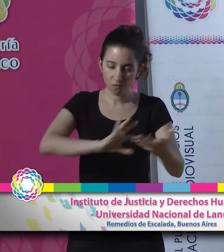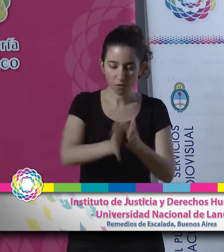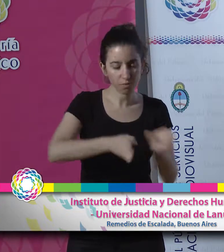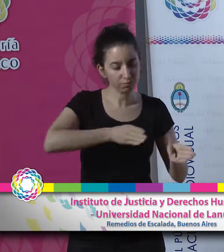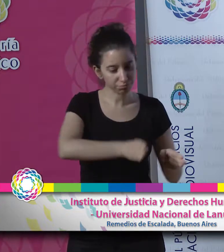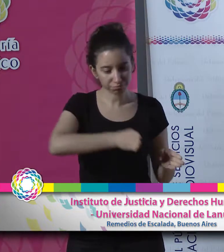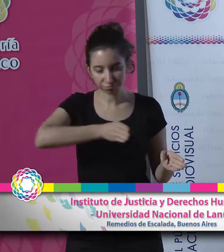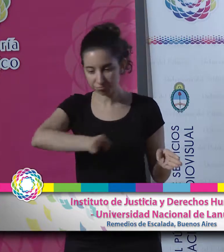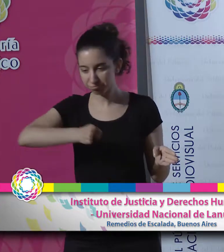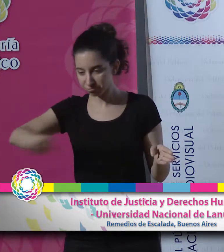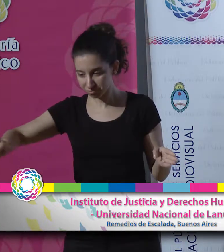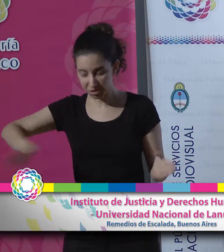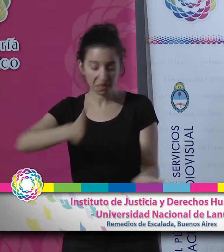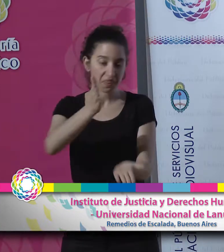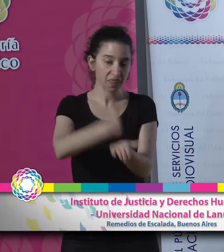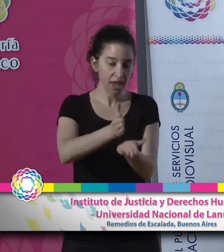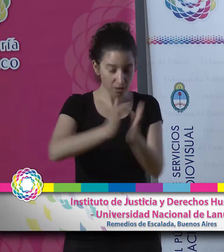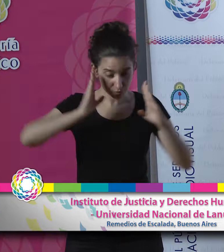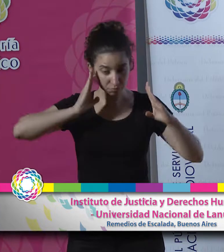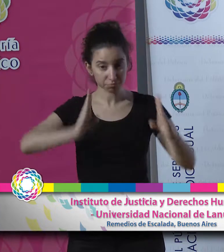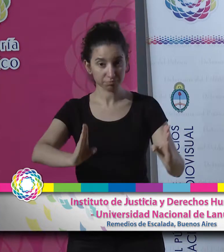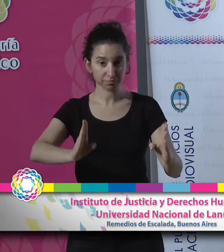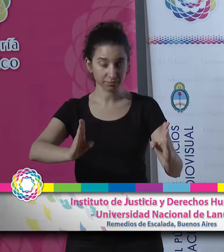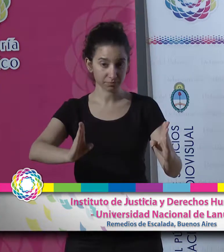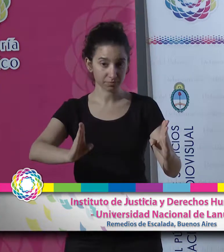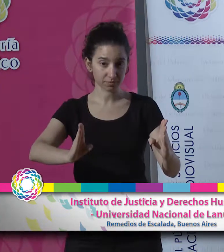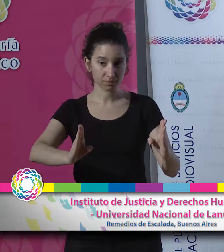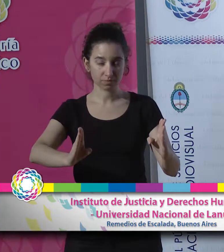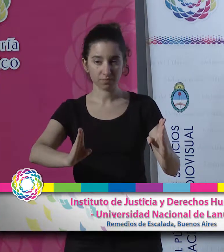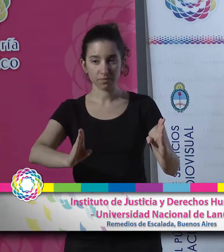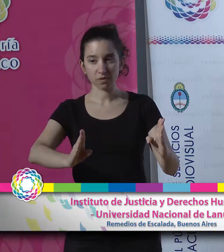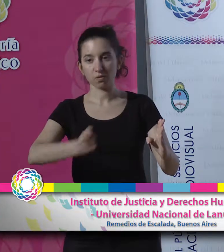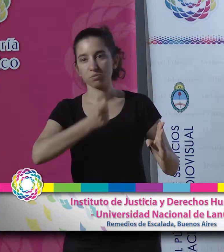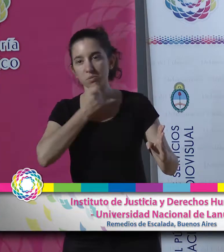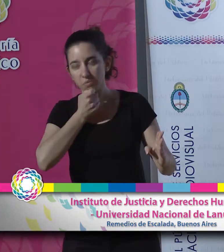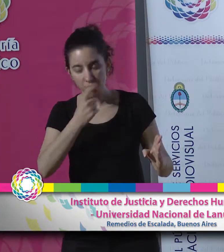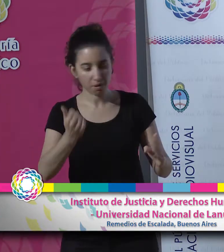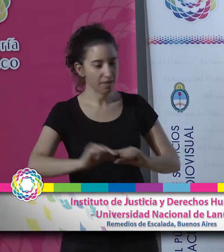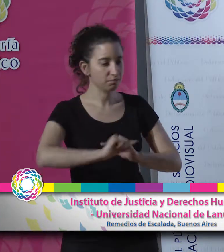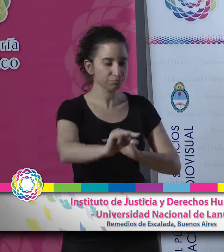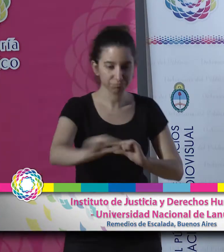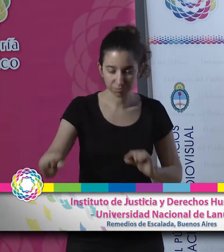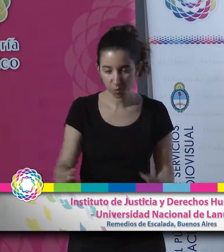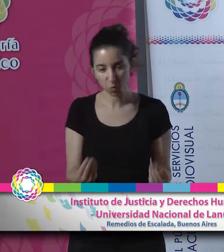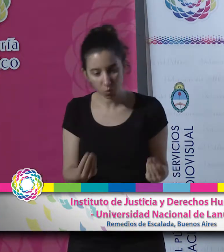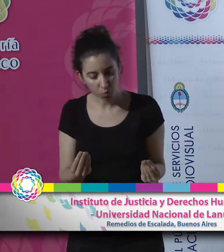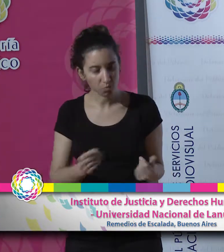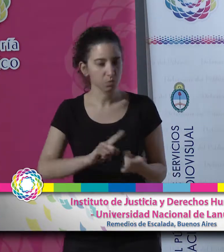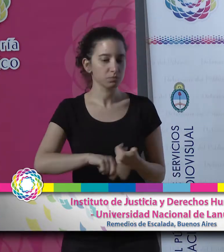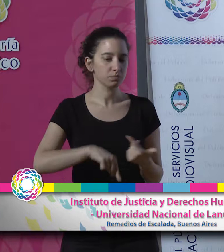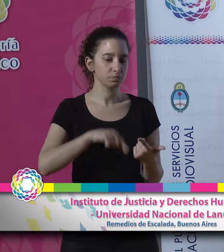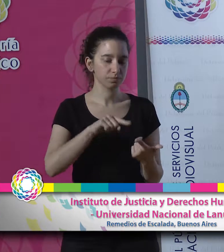de la perspectiva de derechos hay participación que tiene que ver con cómo se asignan los fondos la cooperación cómo se